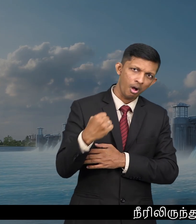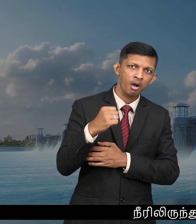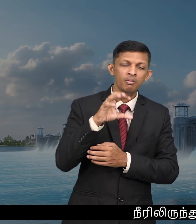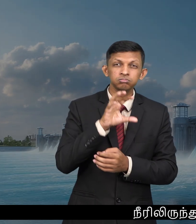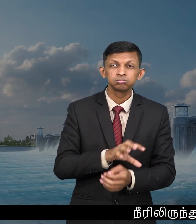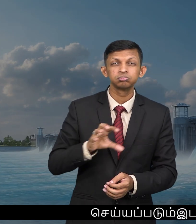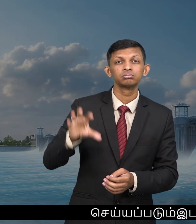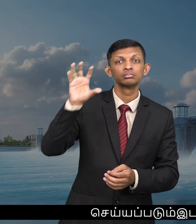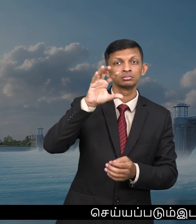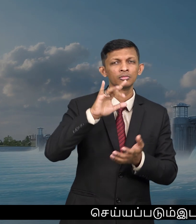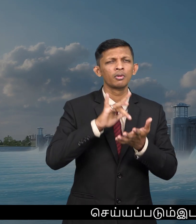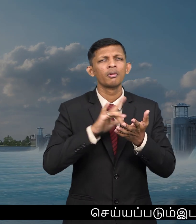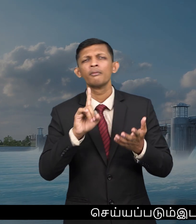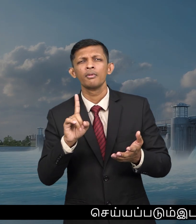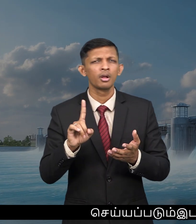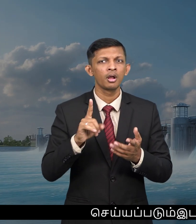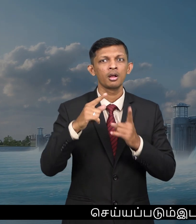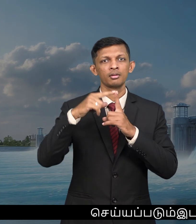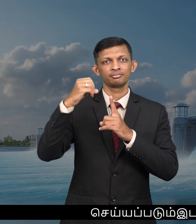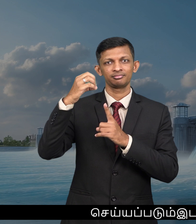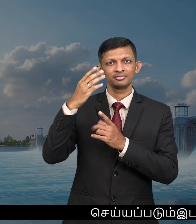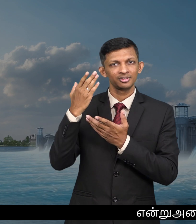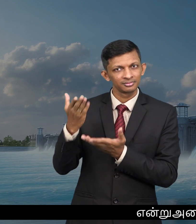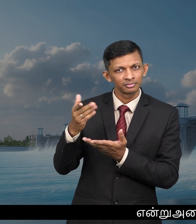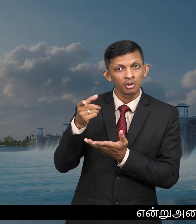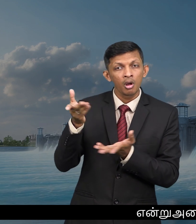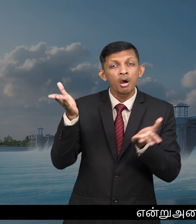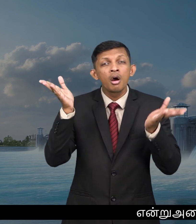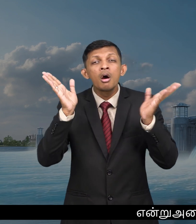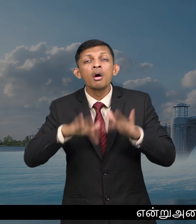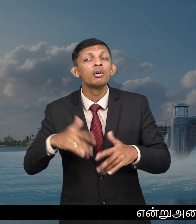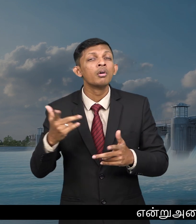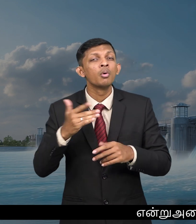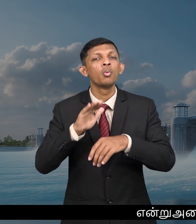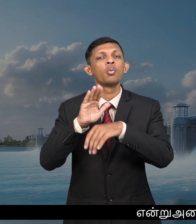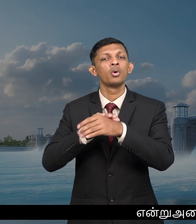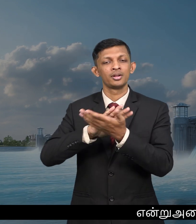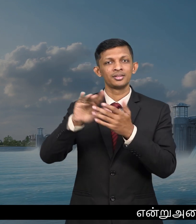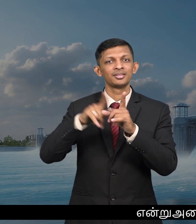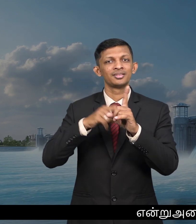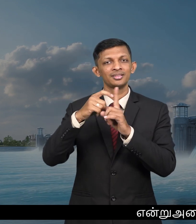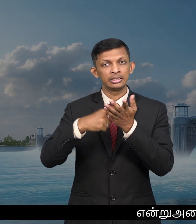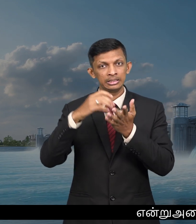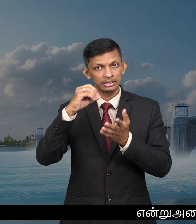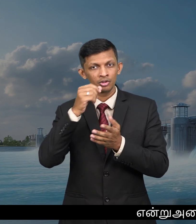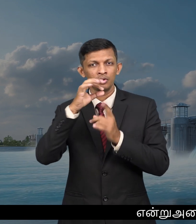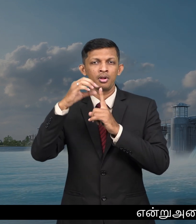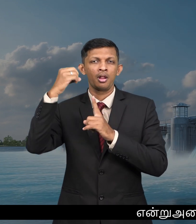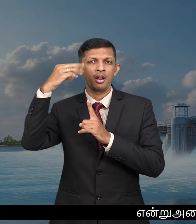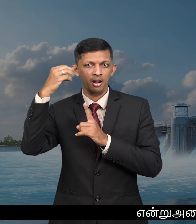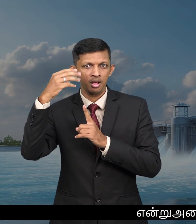நீரிலிருந்து மின்சாரம் உற்பத்தி செய்யப்படும் இடங்கள் நீர்மின் நிலையங்கள் என்று அழைக்கப்படுகின்றன.